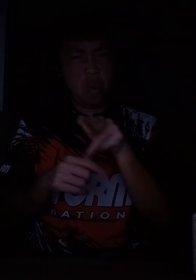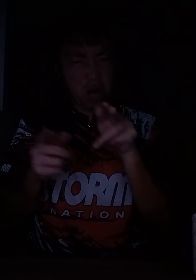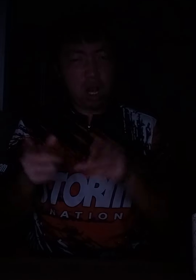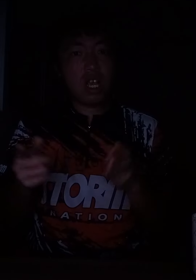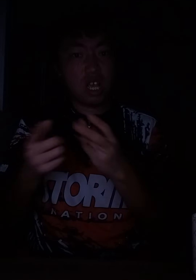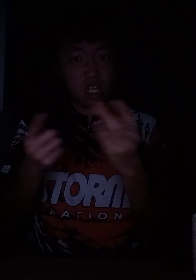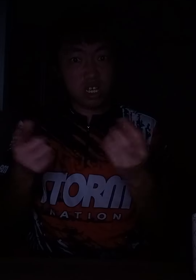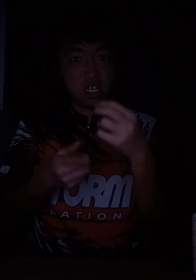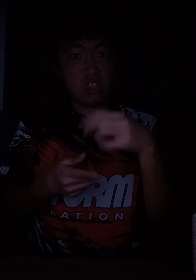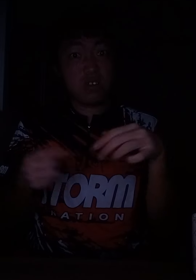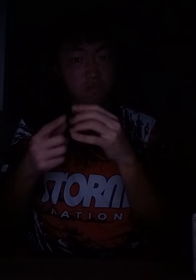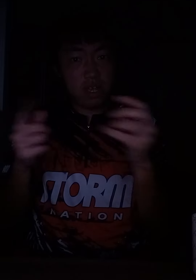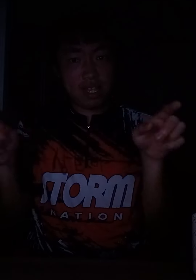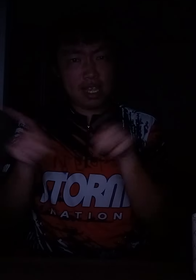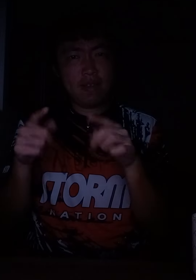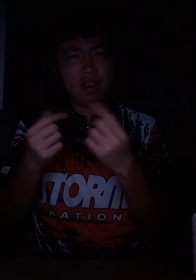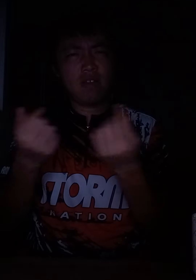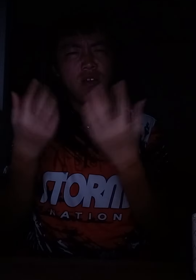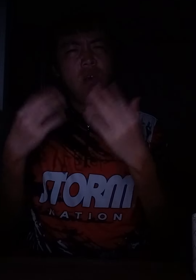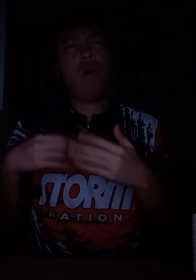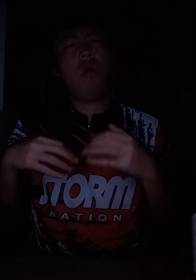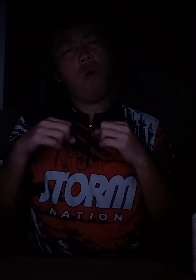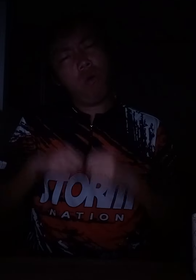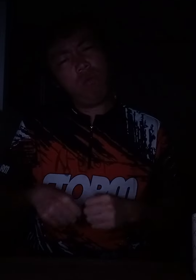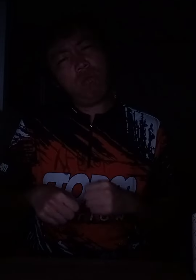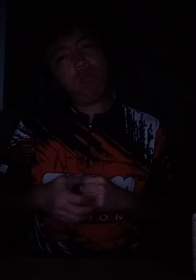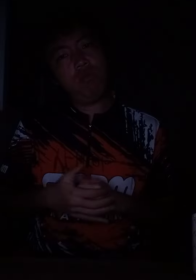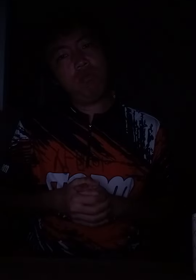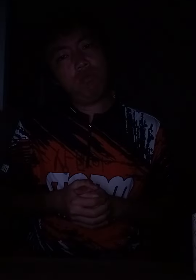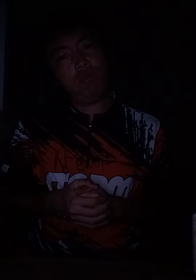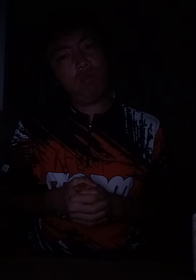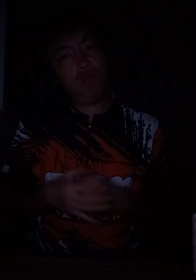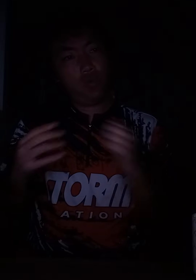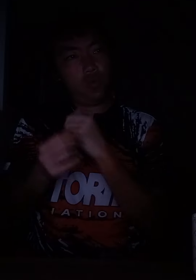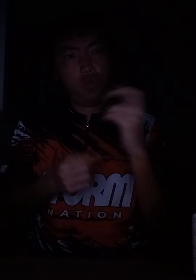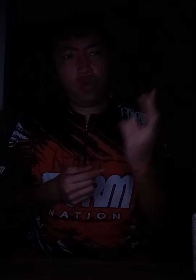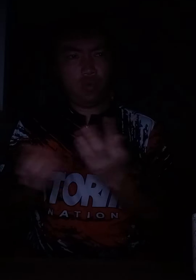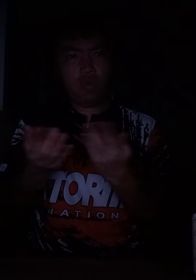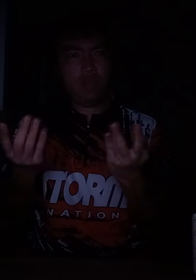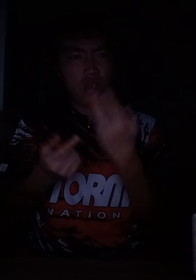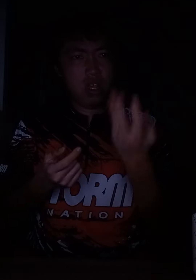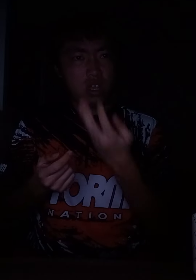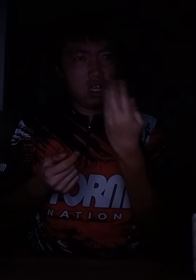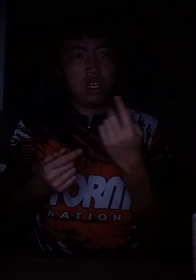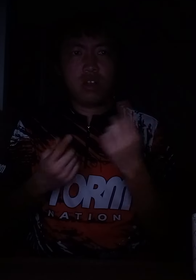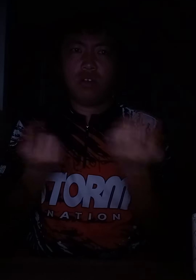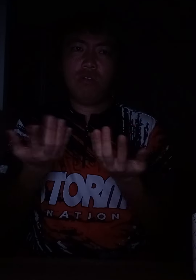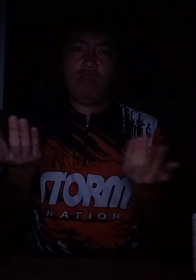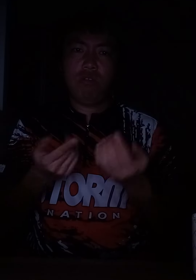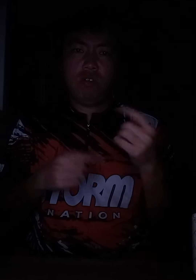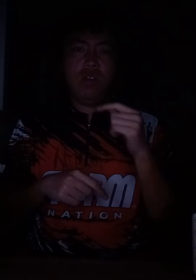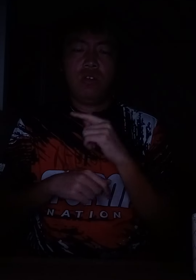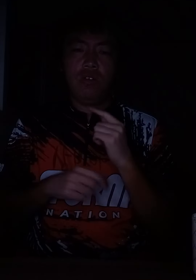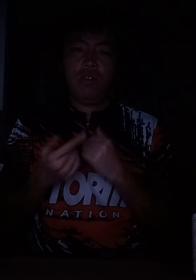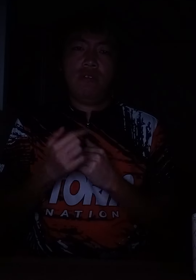대응하는 승객을 만날 때마다 힘이 빠집니다. 부산에서 용어를 하시는 이유는 좀 솔직히 잘 모르겠어요. 대체 필요할 대로